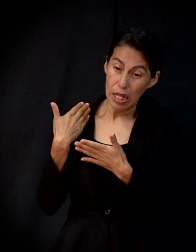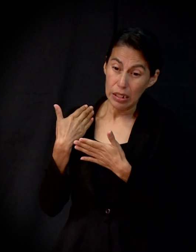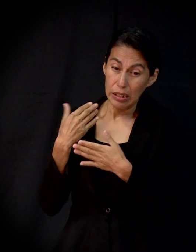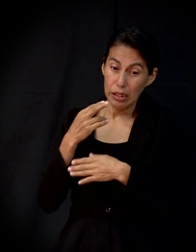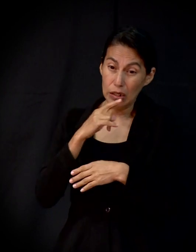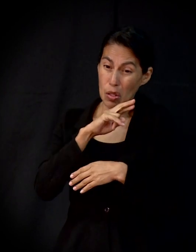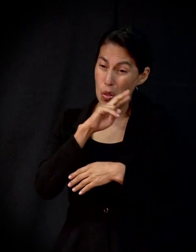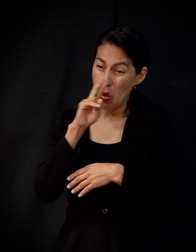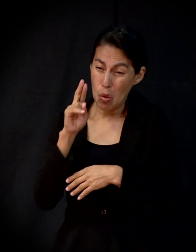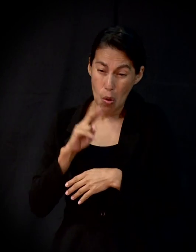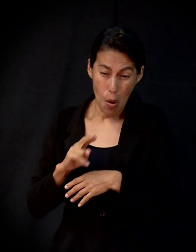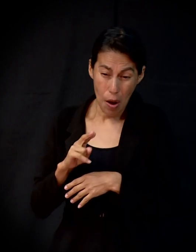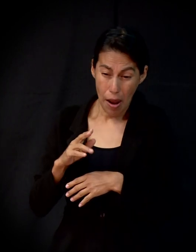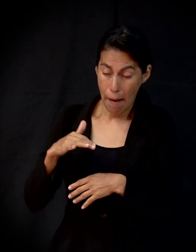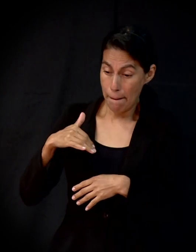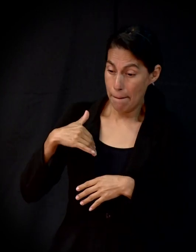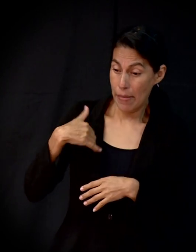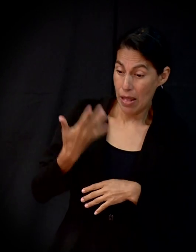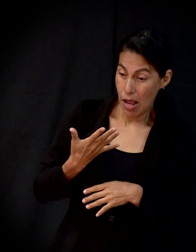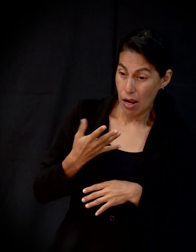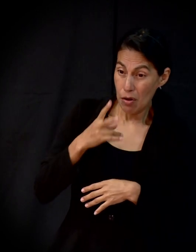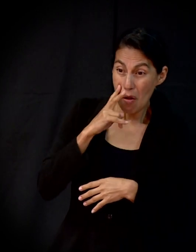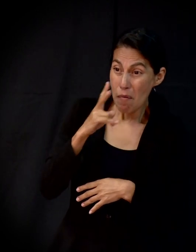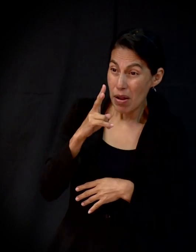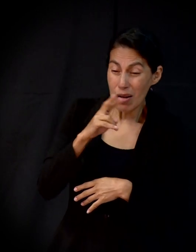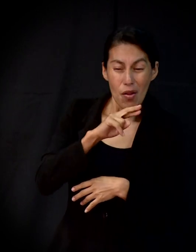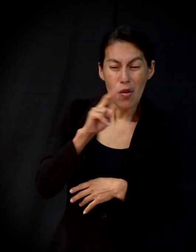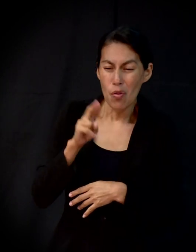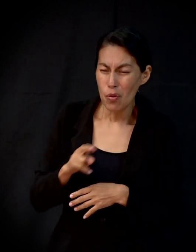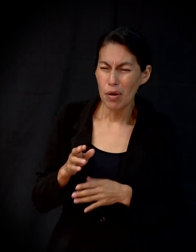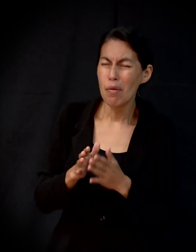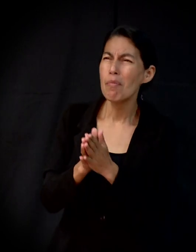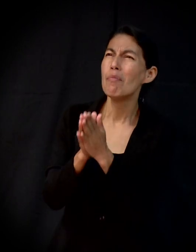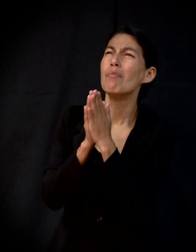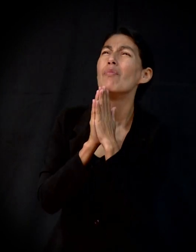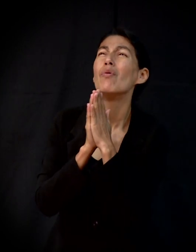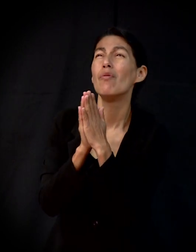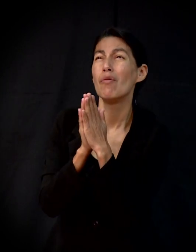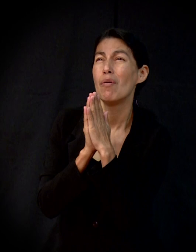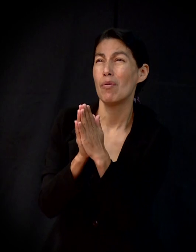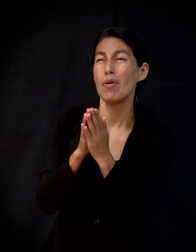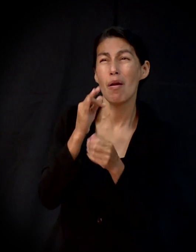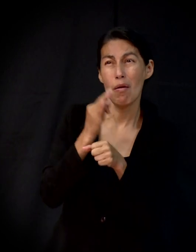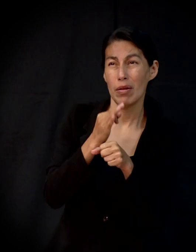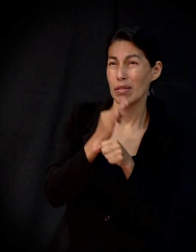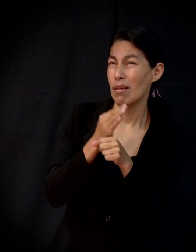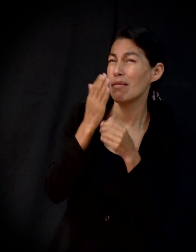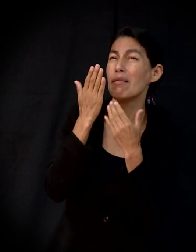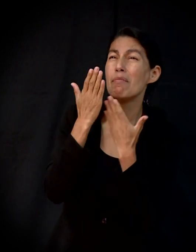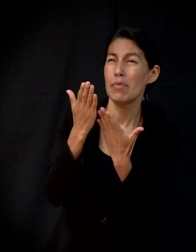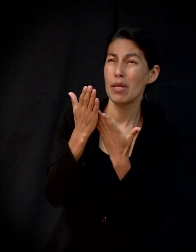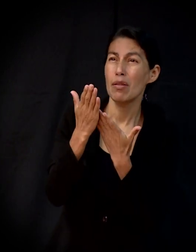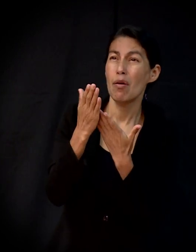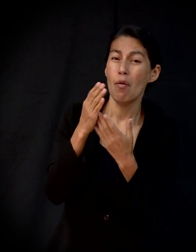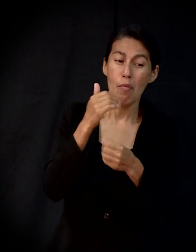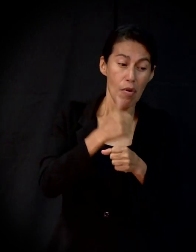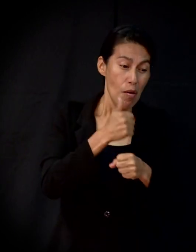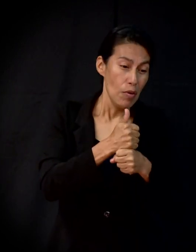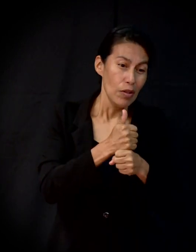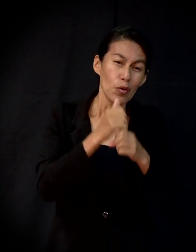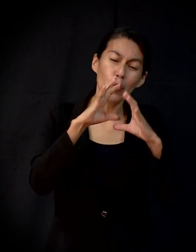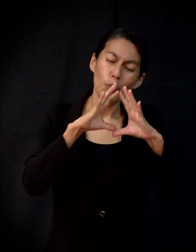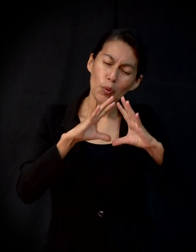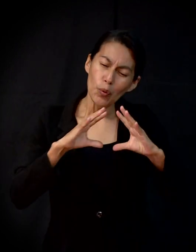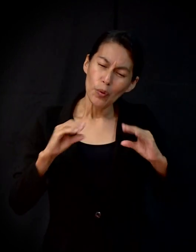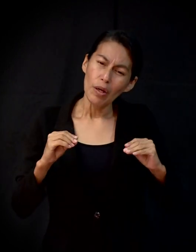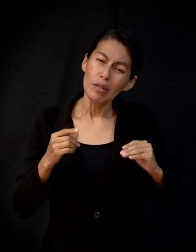yo nunca he visto una enfermedad, pero que quiero que sabes a mi abuelito, porque mi abuelito es